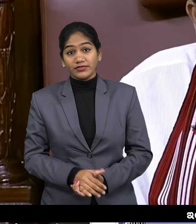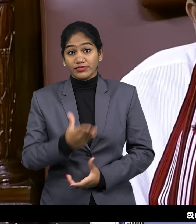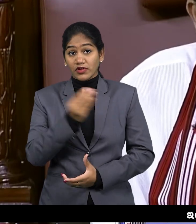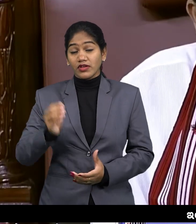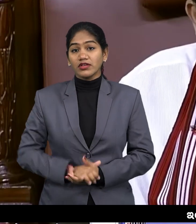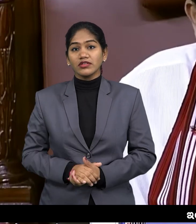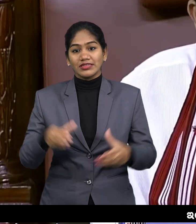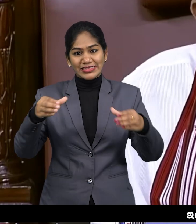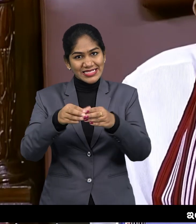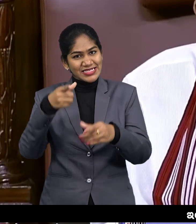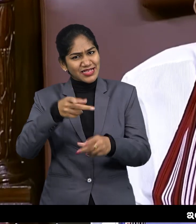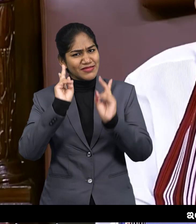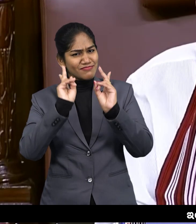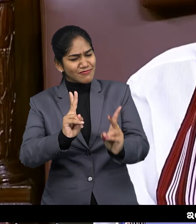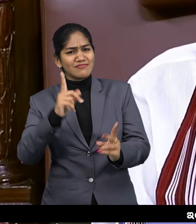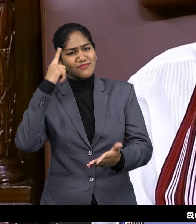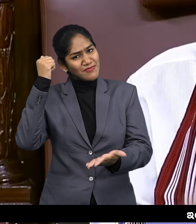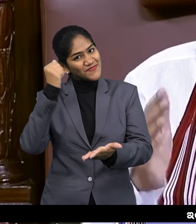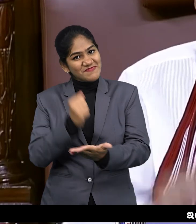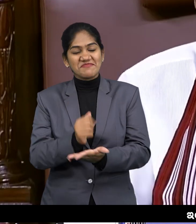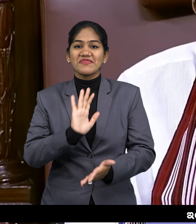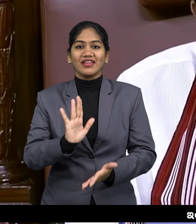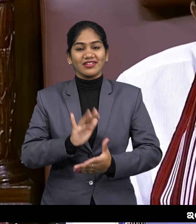ఇల్లు శాశ్వతంగా ఉంటుంది.